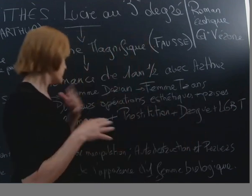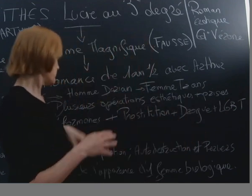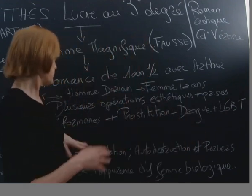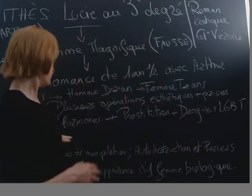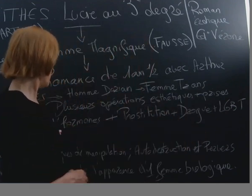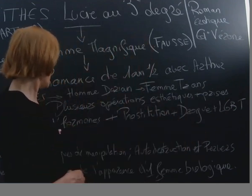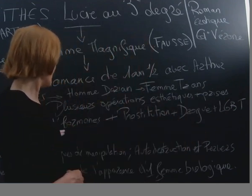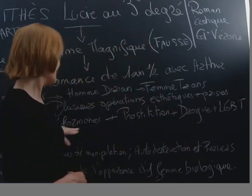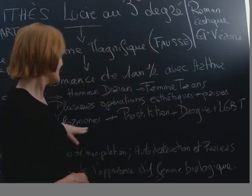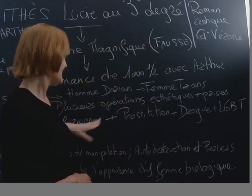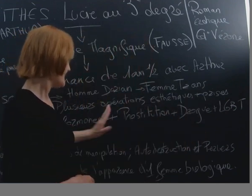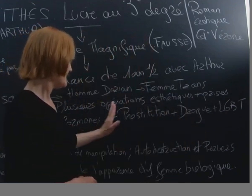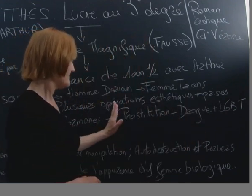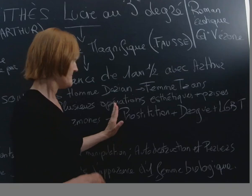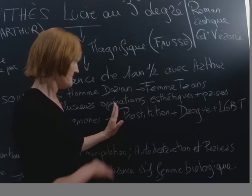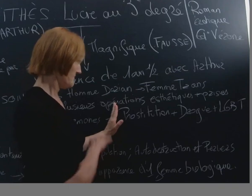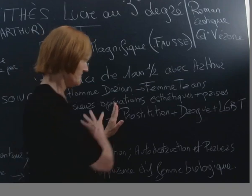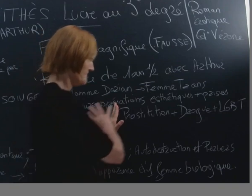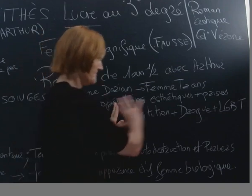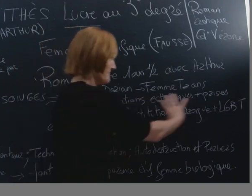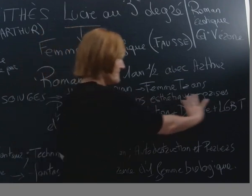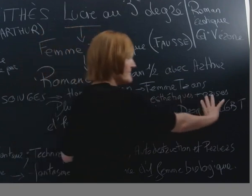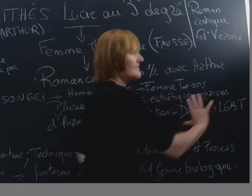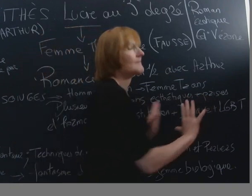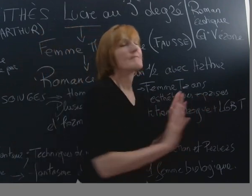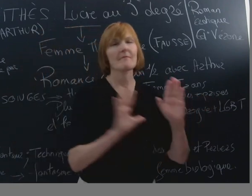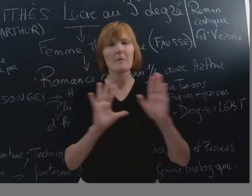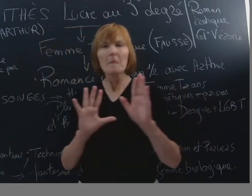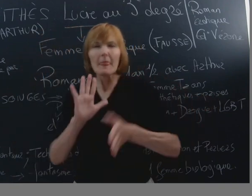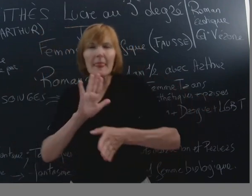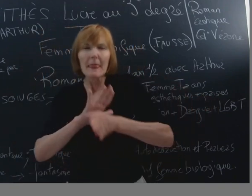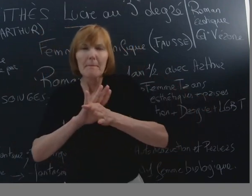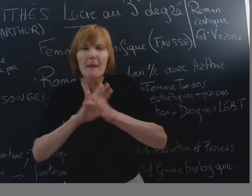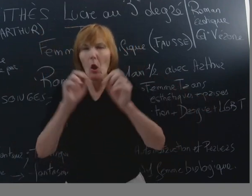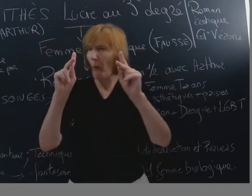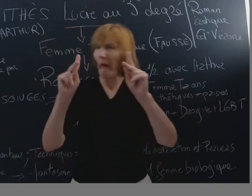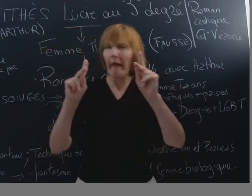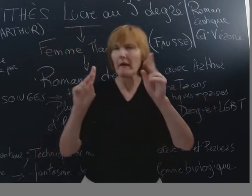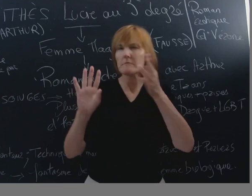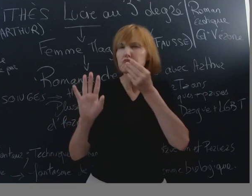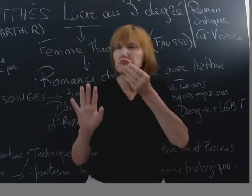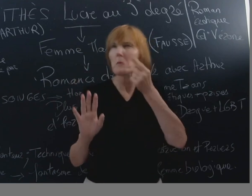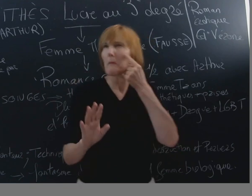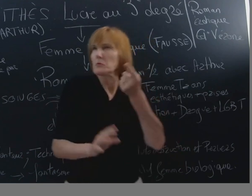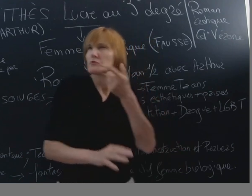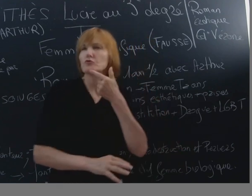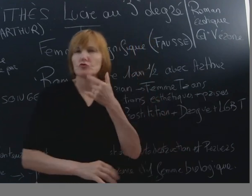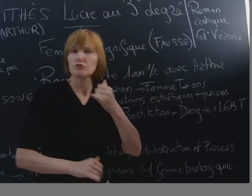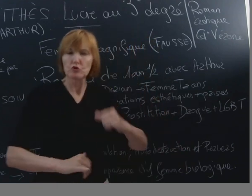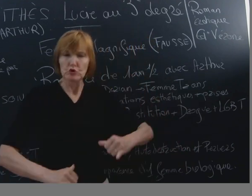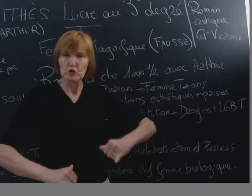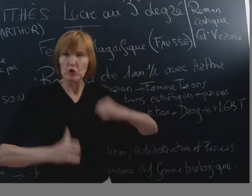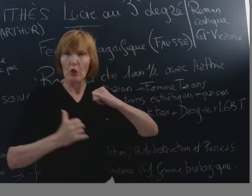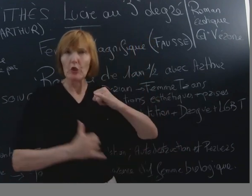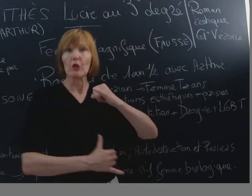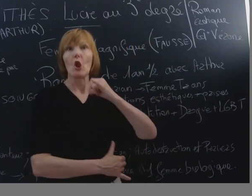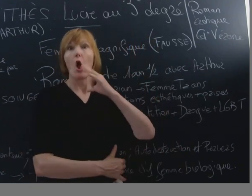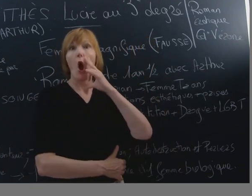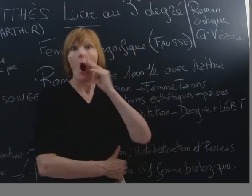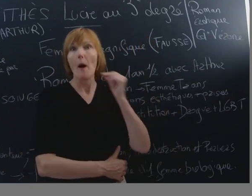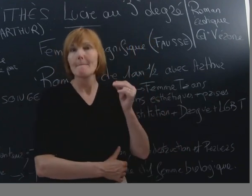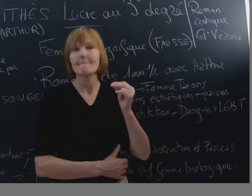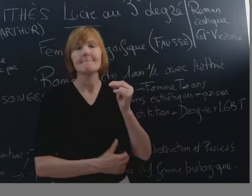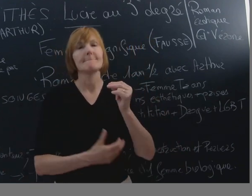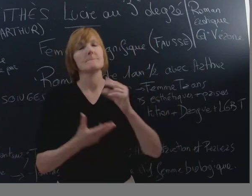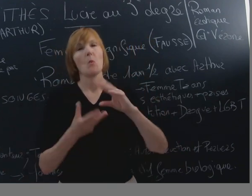au départ il s'agit d'une